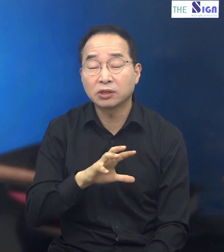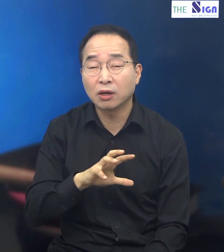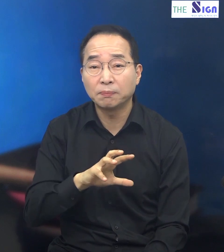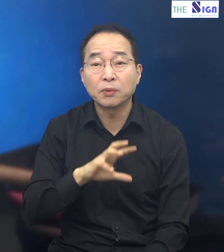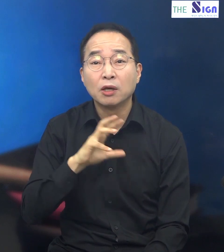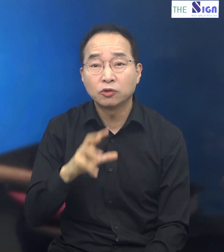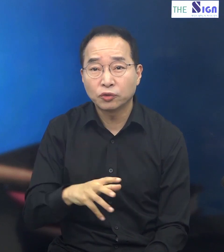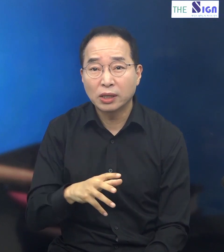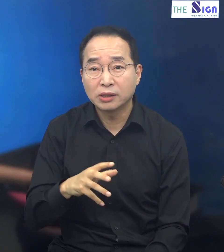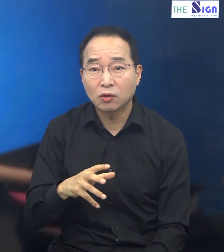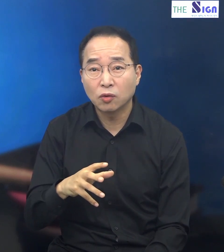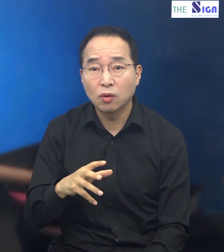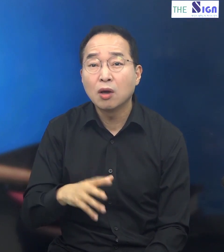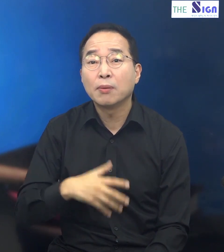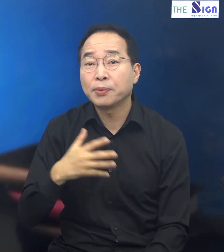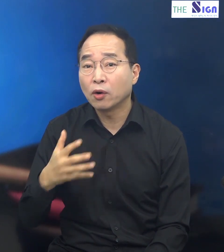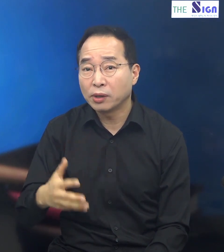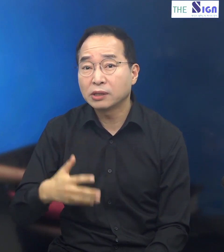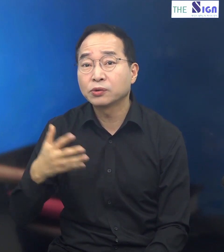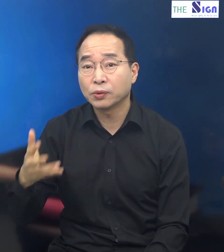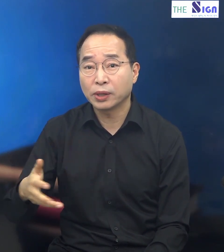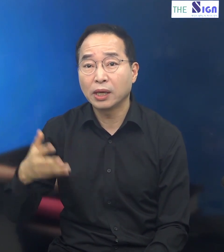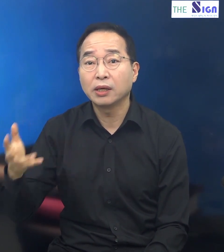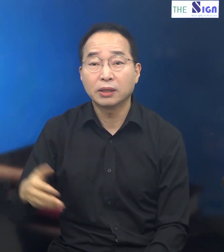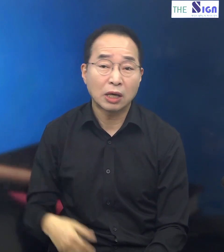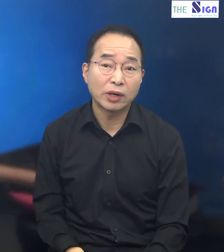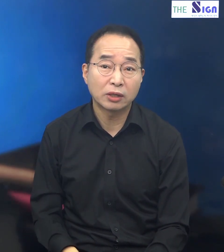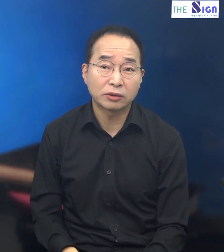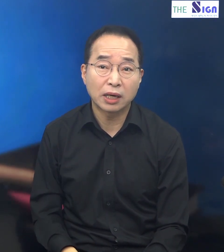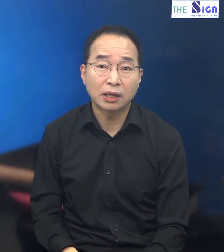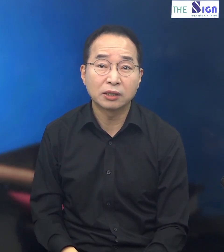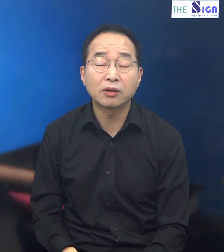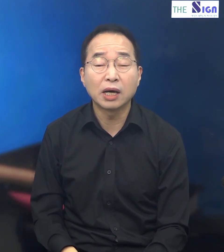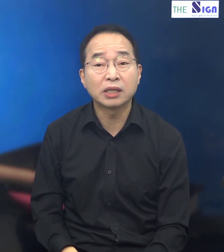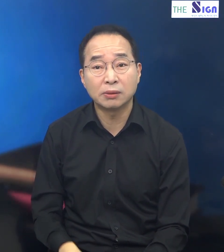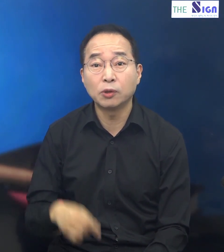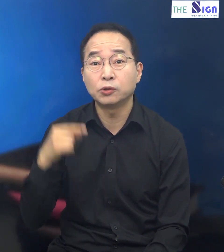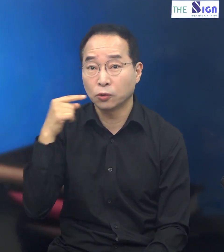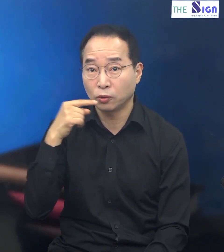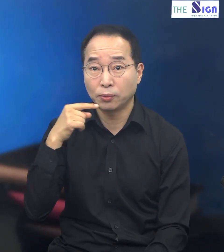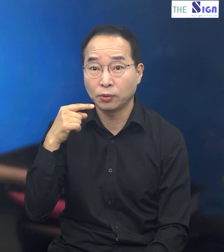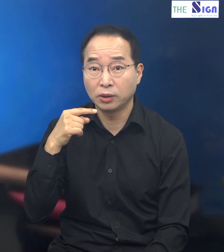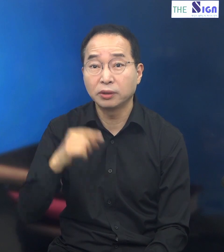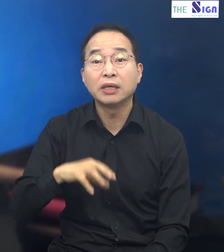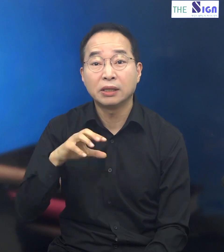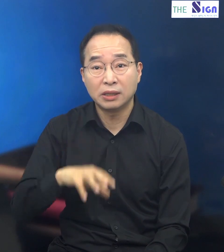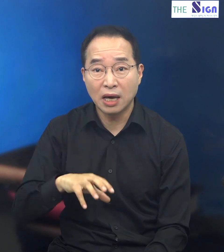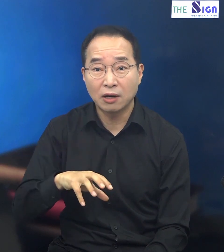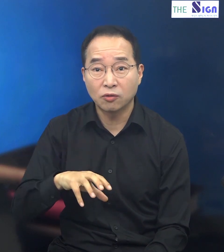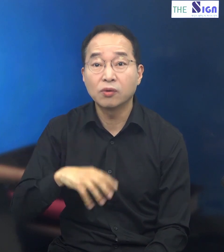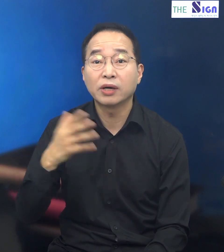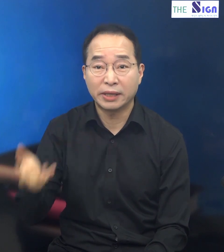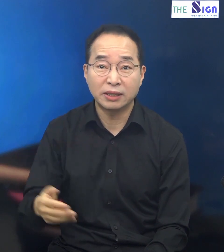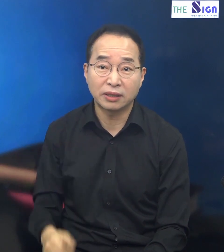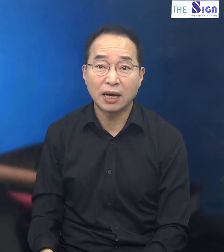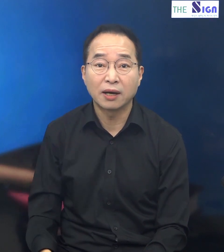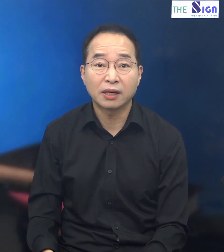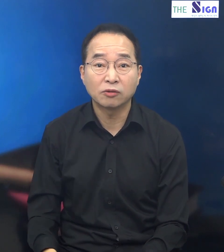그처럼 수화는 자꾸 변화 속에 나와 있는 거다. 그러나 기본적으로 이 표현은 이해하고 가야 된다라고